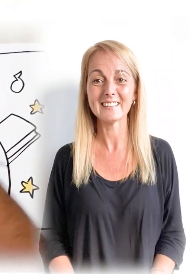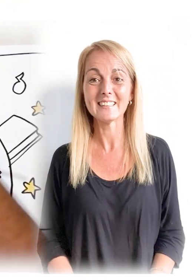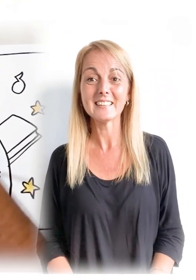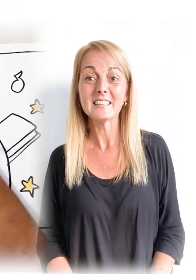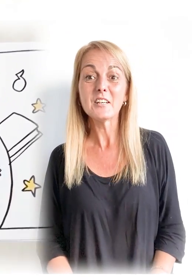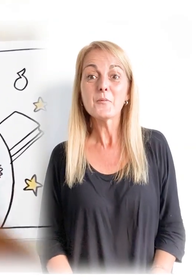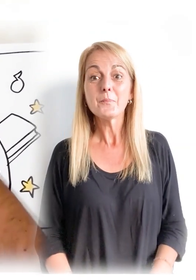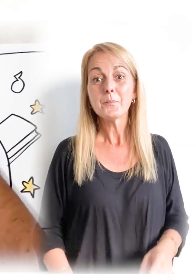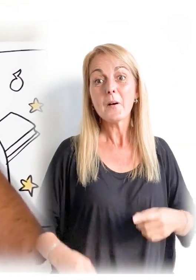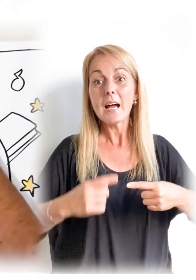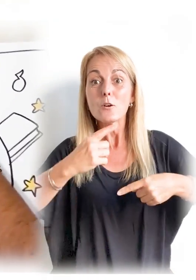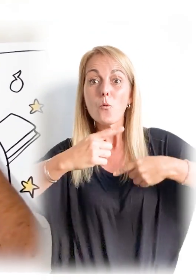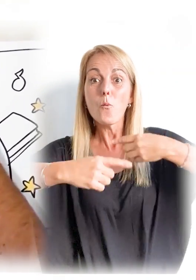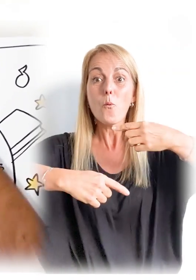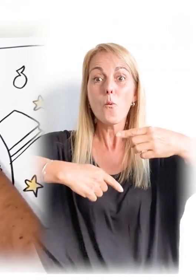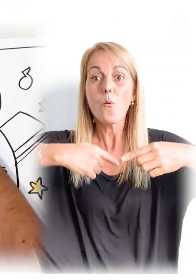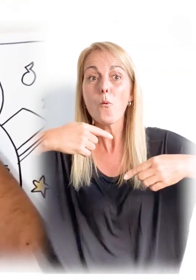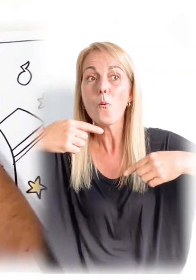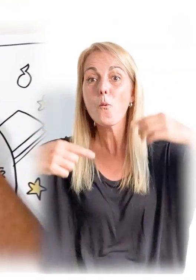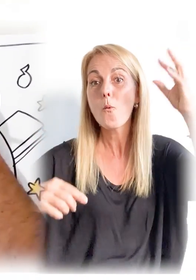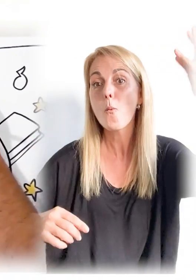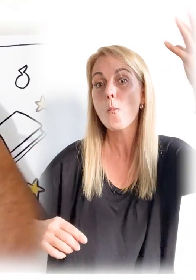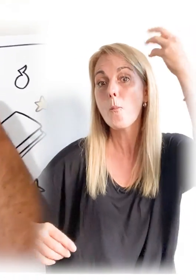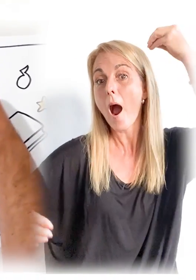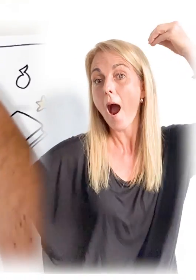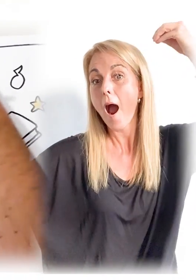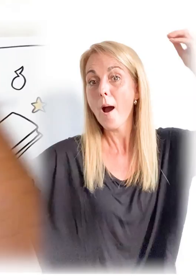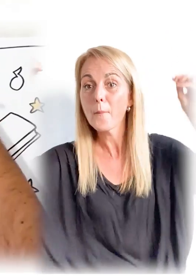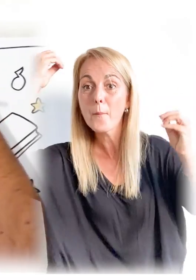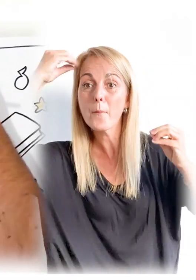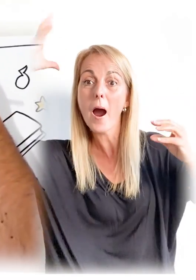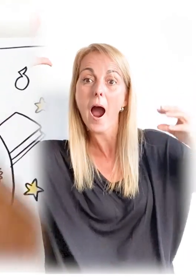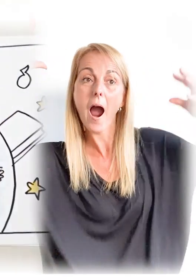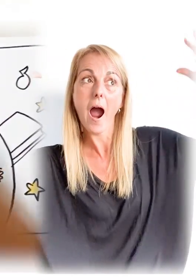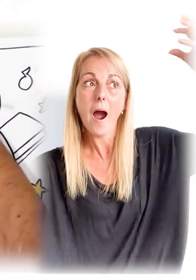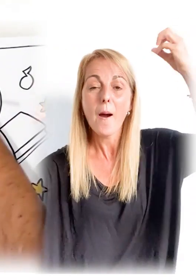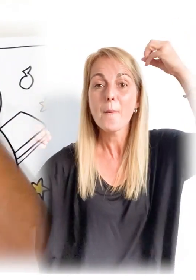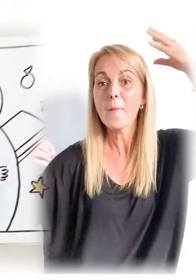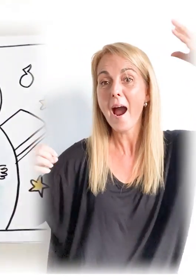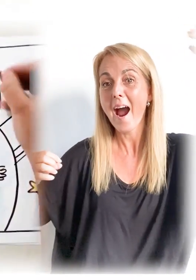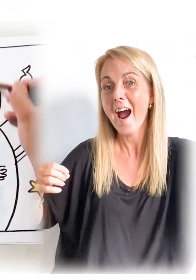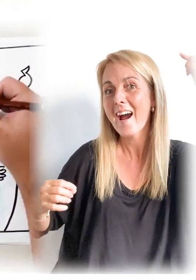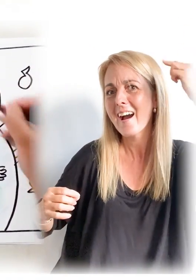De a poquito van surgiendo, despacito van